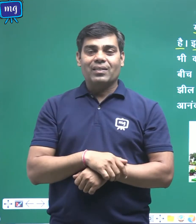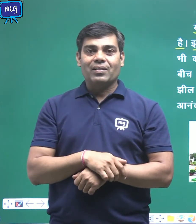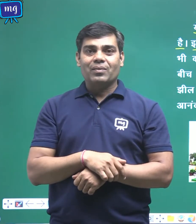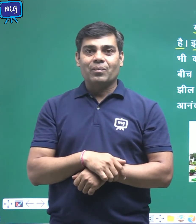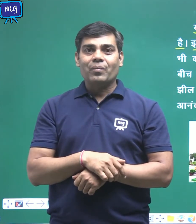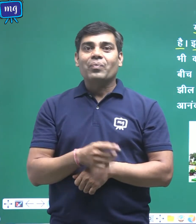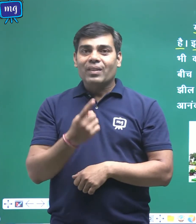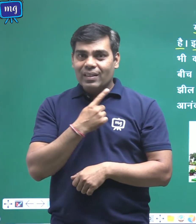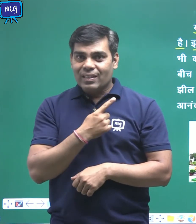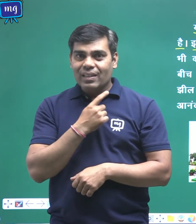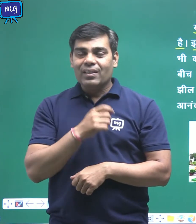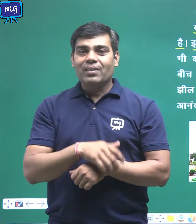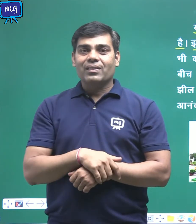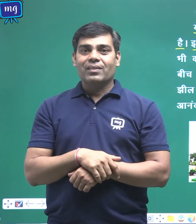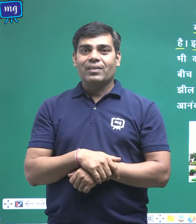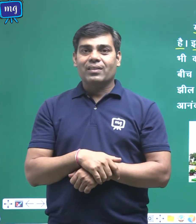इसे